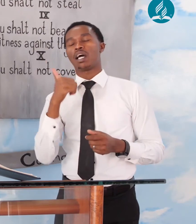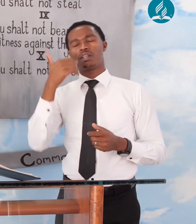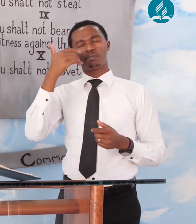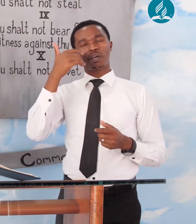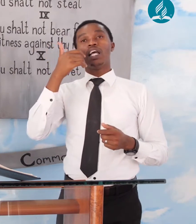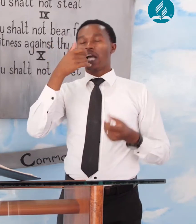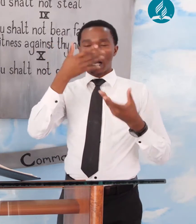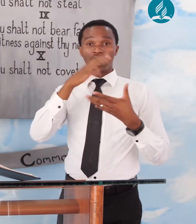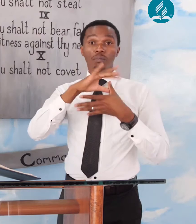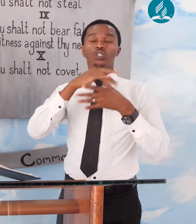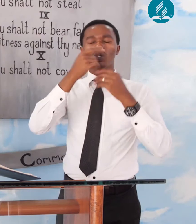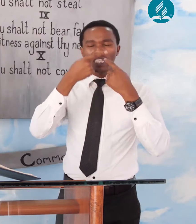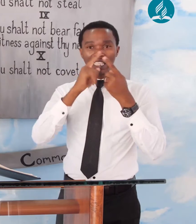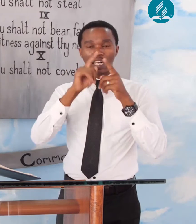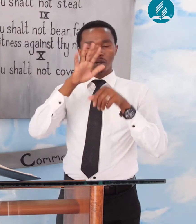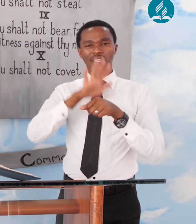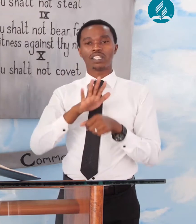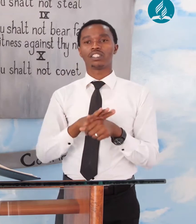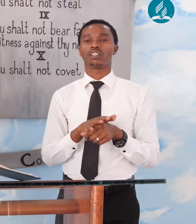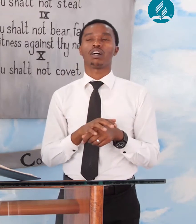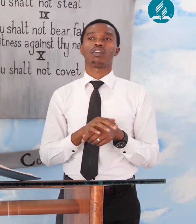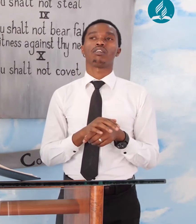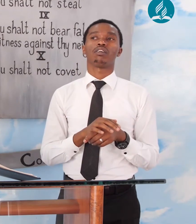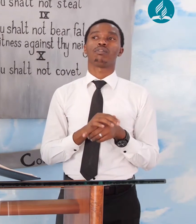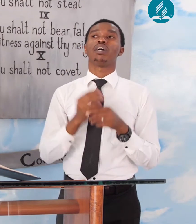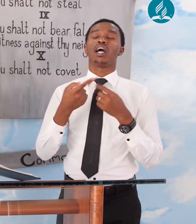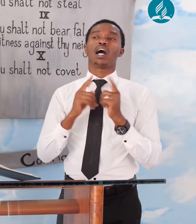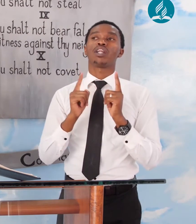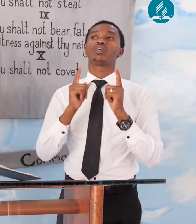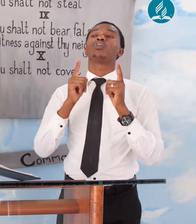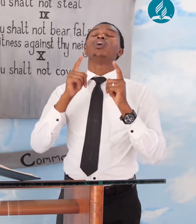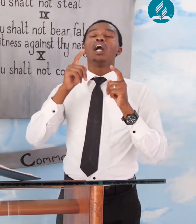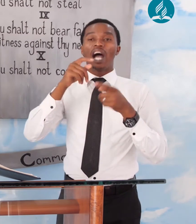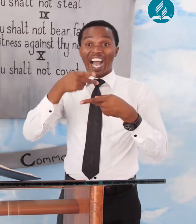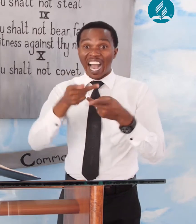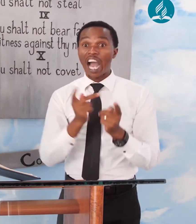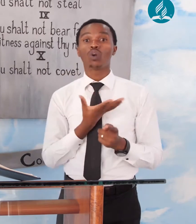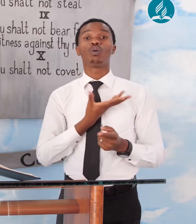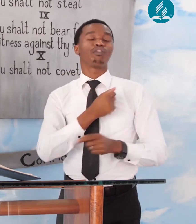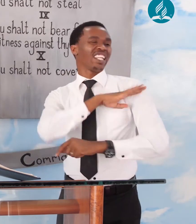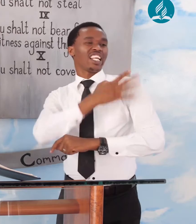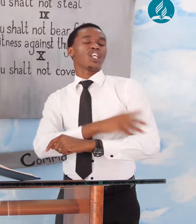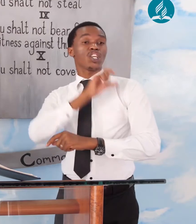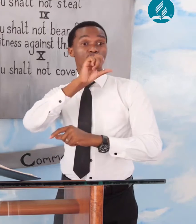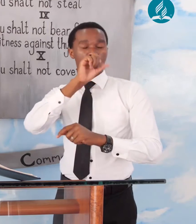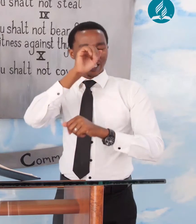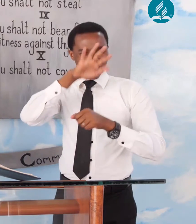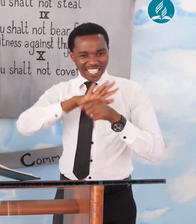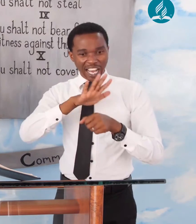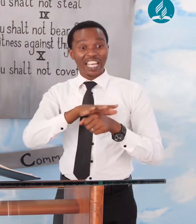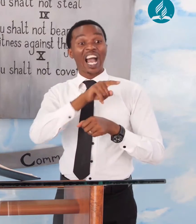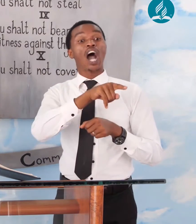hari ibintu byinshi umuntu ashobora kugira hari ariko aho umuntu afite intege nke kurusha handi aho